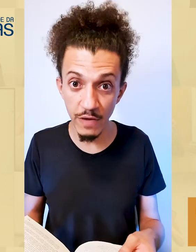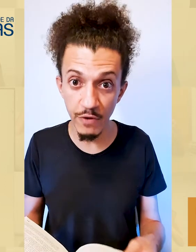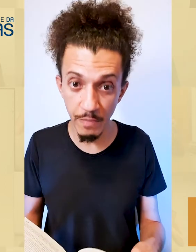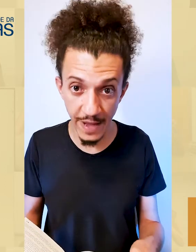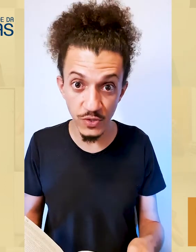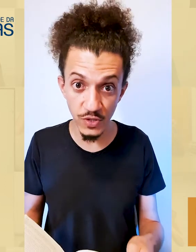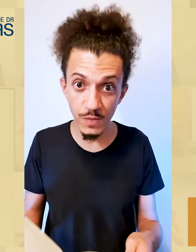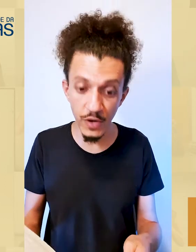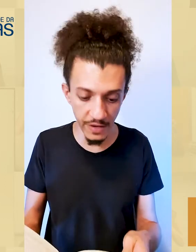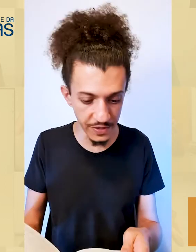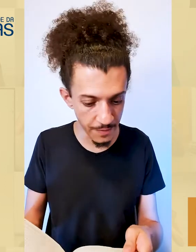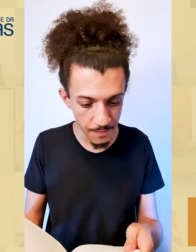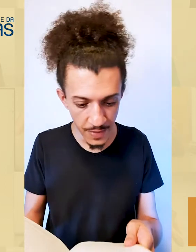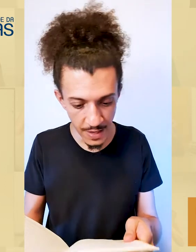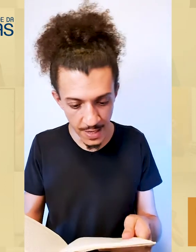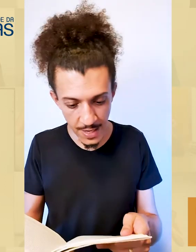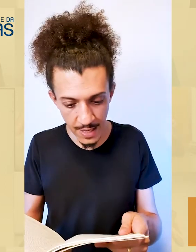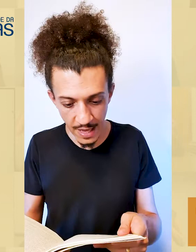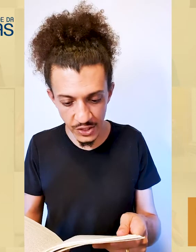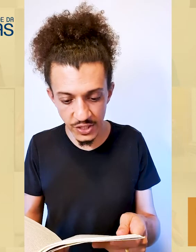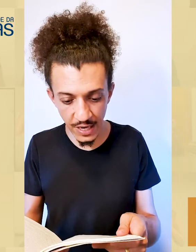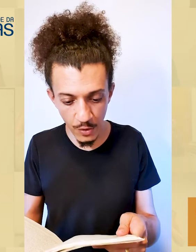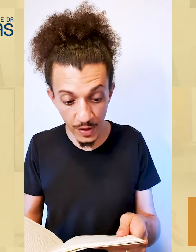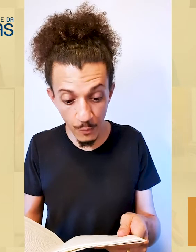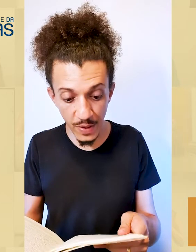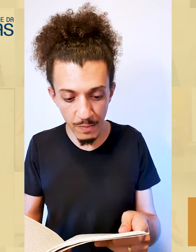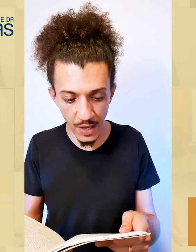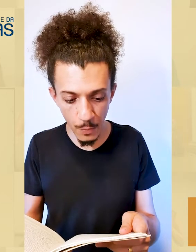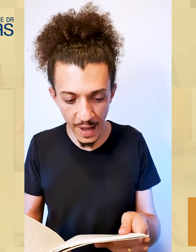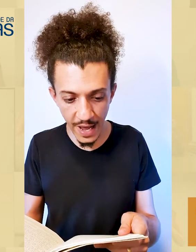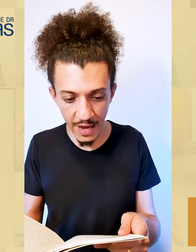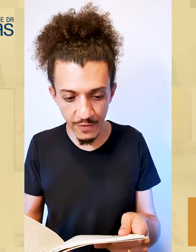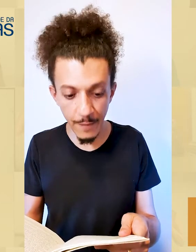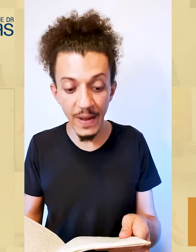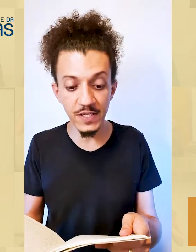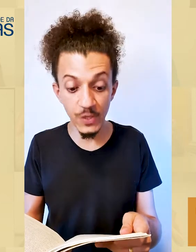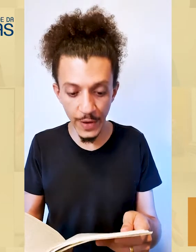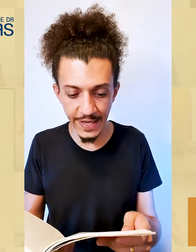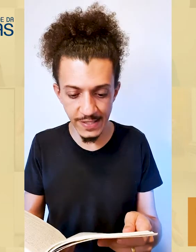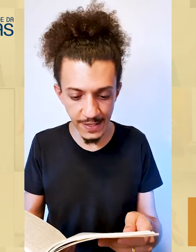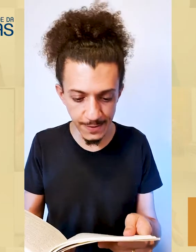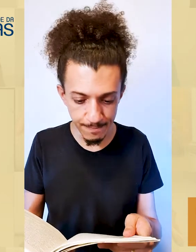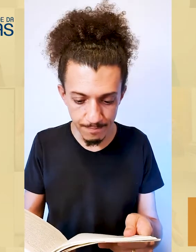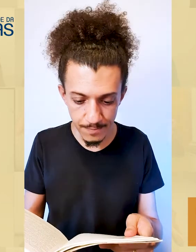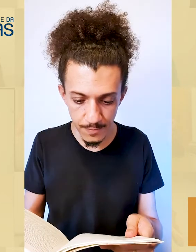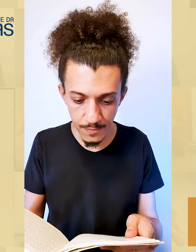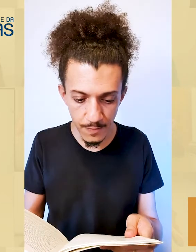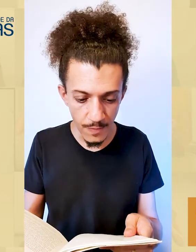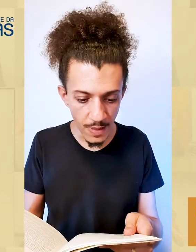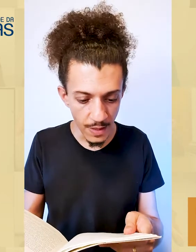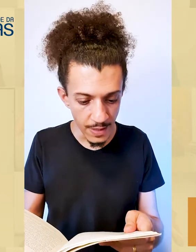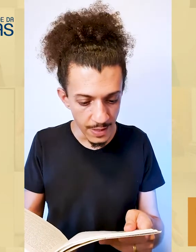tem do livro impresso disponíveis. A gente está lendo aqui o primeiro parágrafo da página 56.